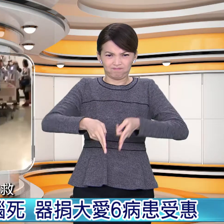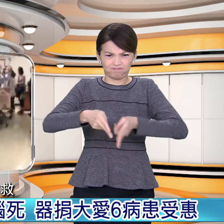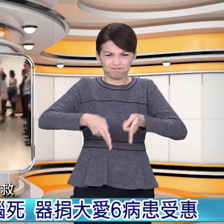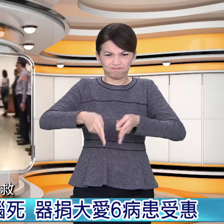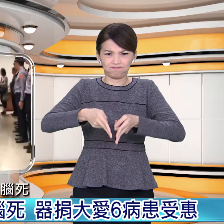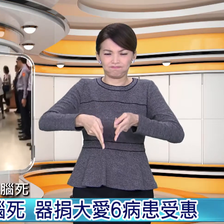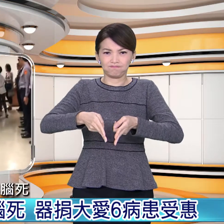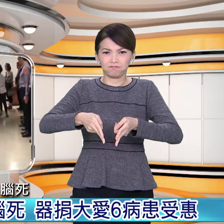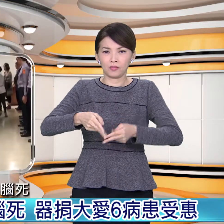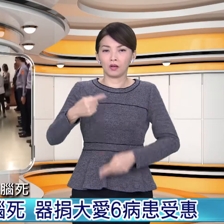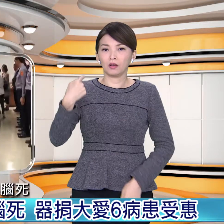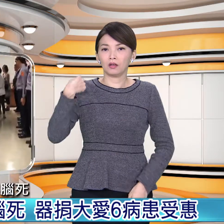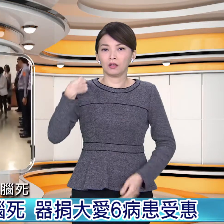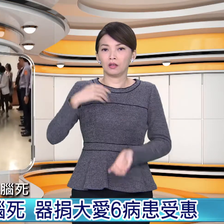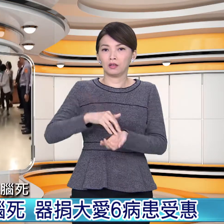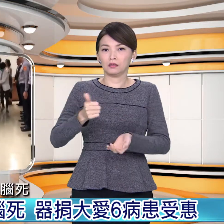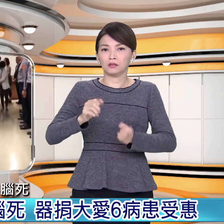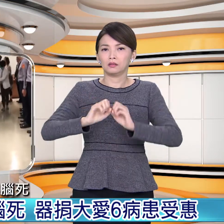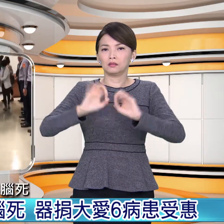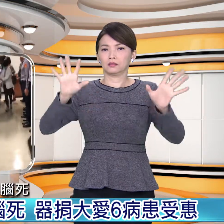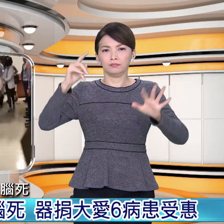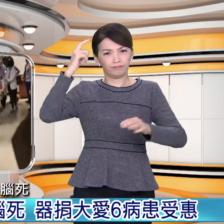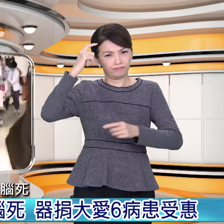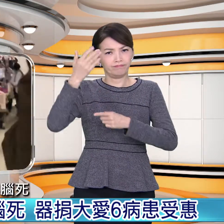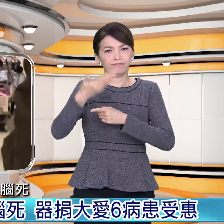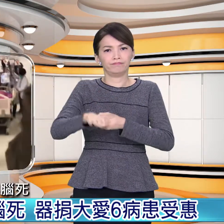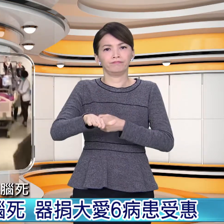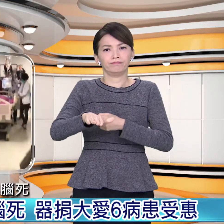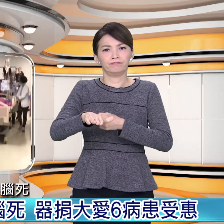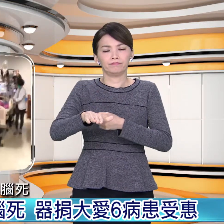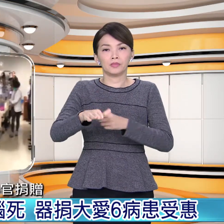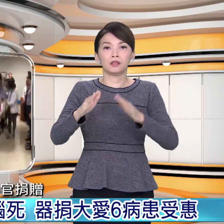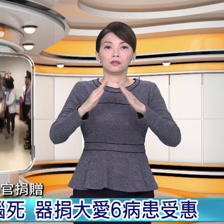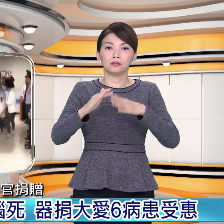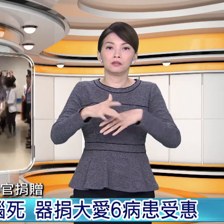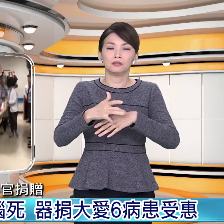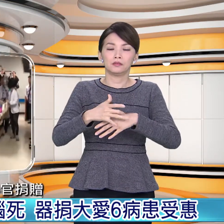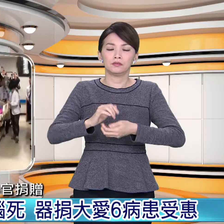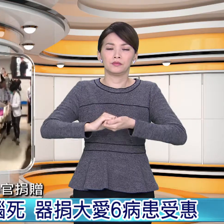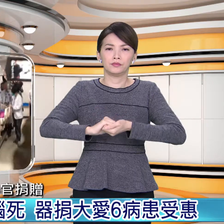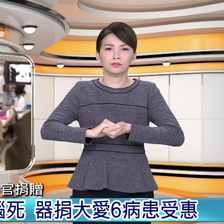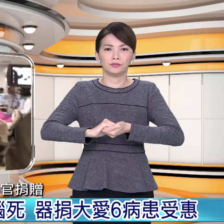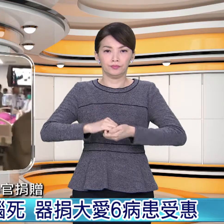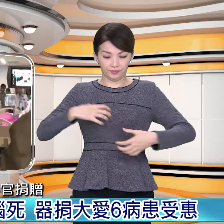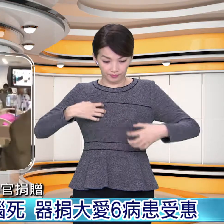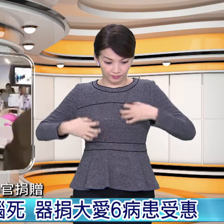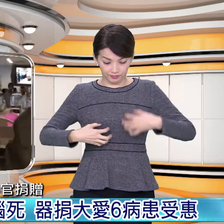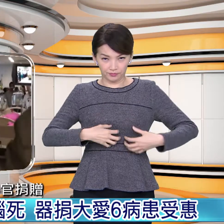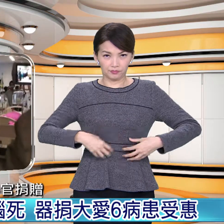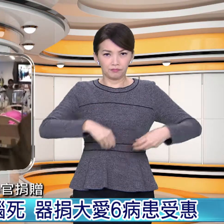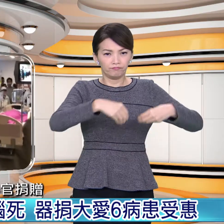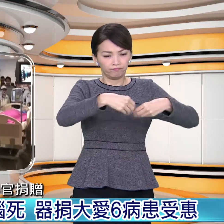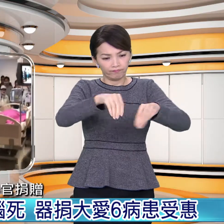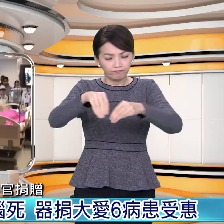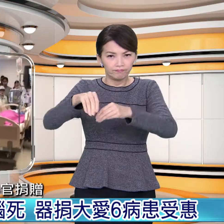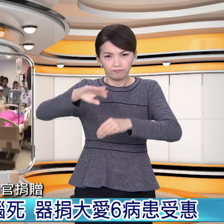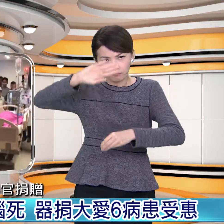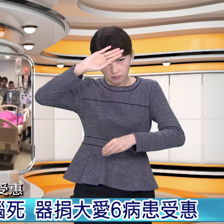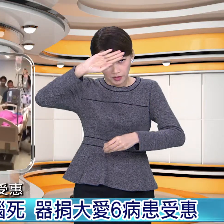救，昨天医生是判定脑死，家属决定进行器官捐赠，将